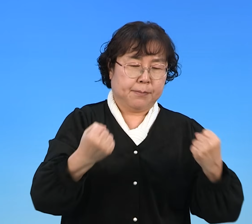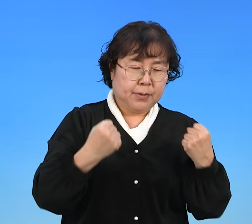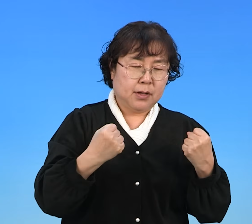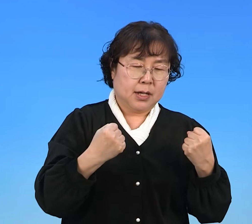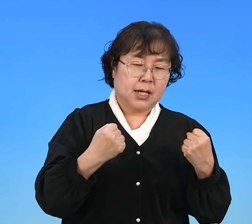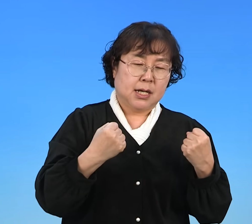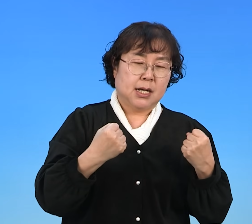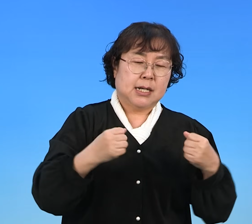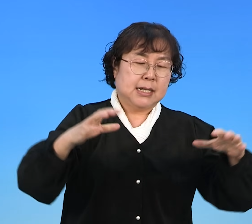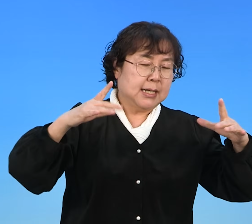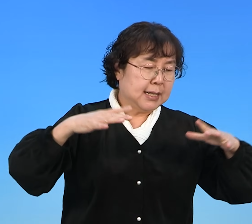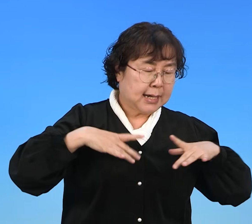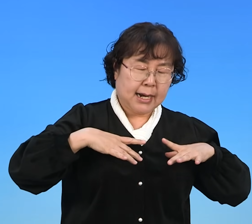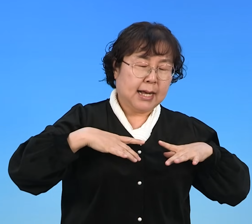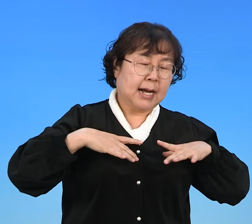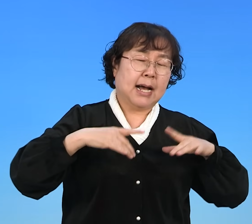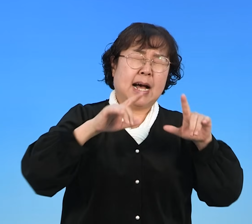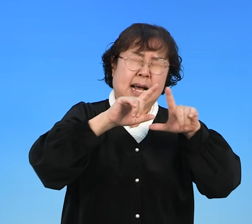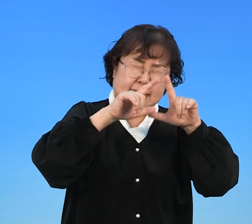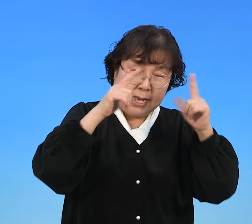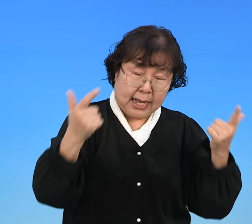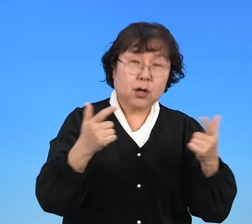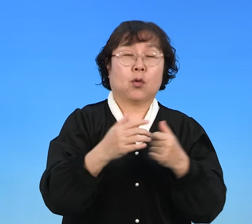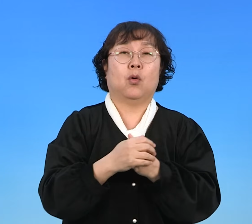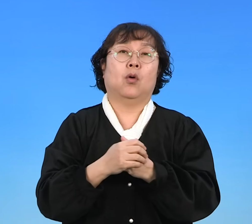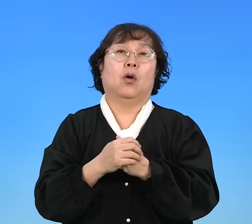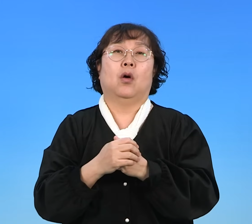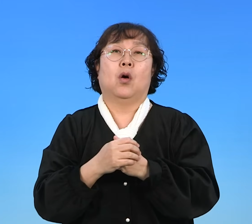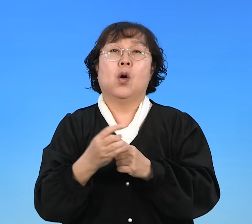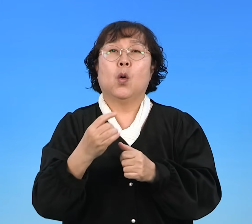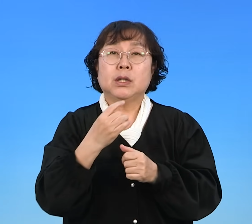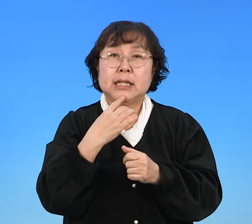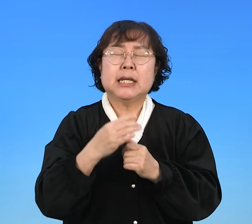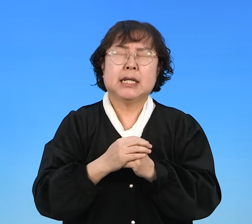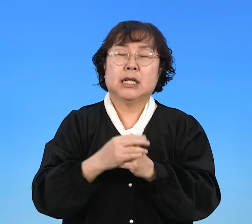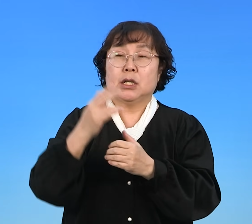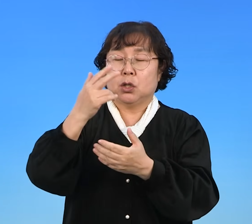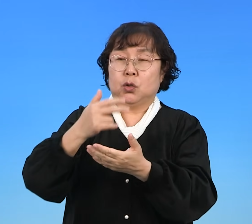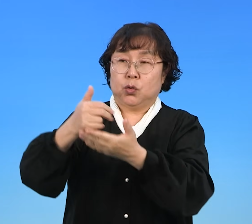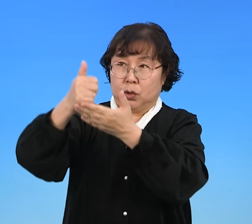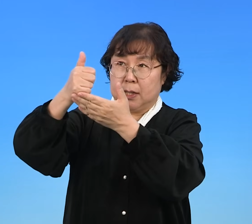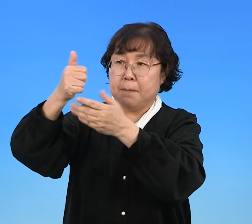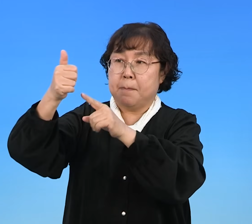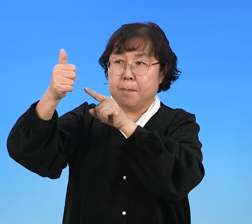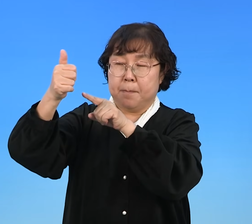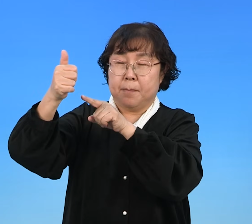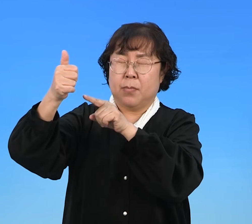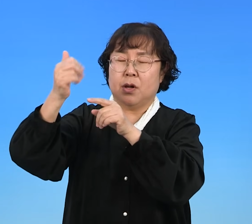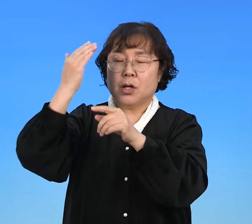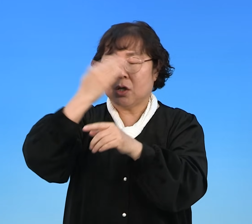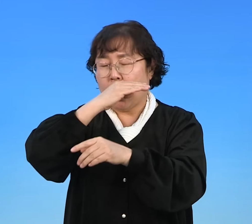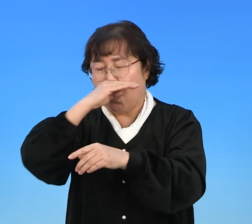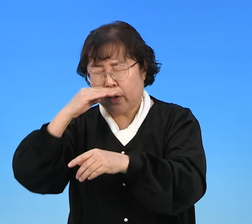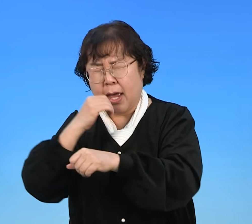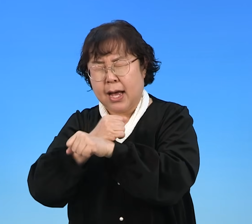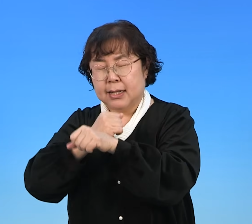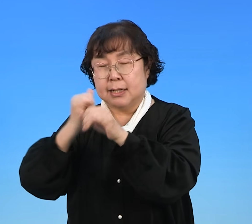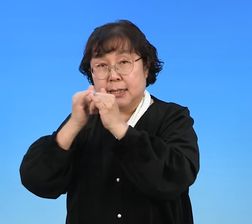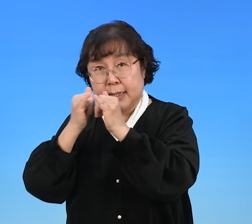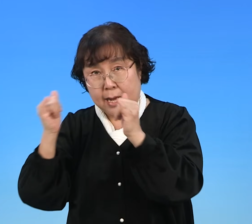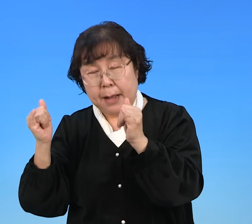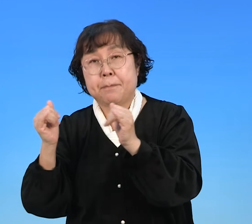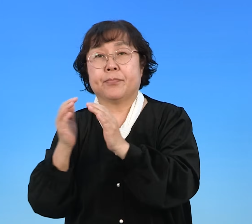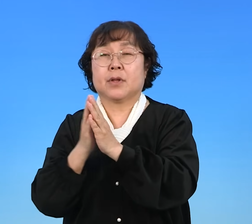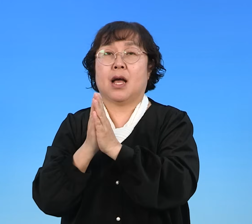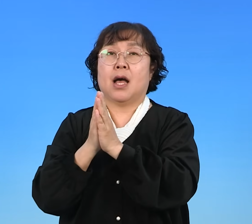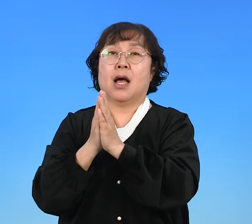자랑하지 아니하고 사람의 다리가 억세다 하여 이것 자랑하지 아니하고 주님은 오직 주님을 경외하는